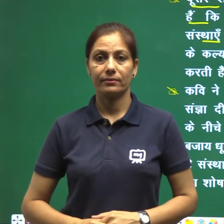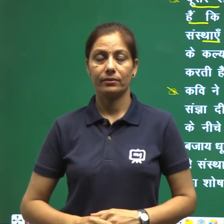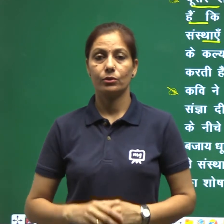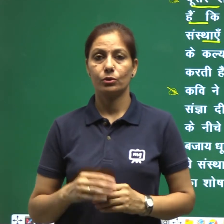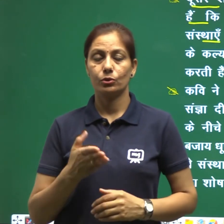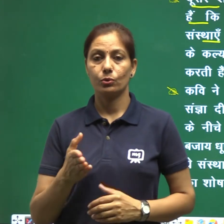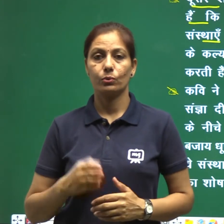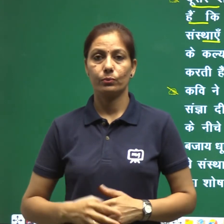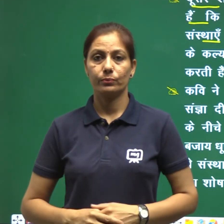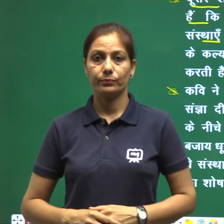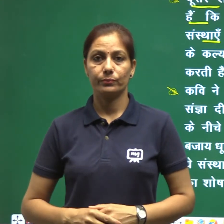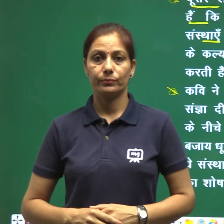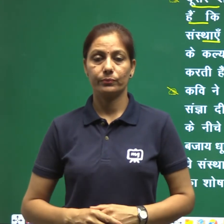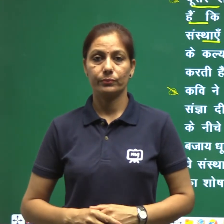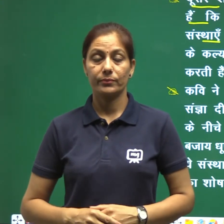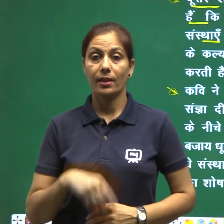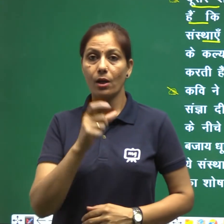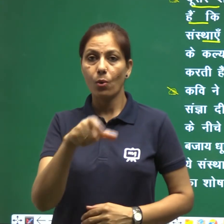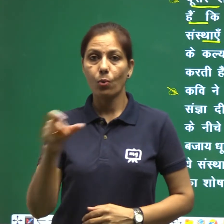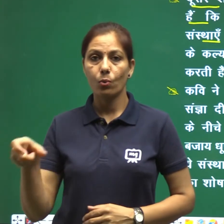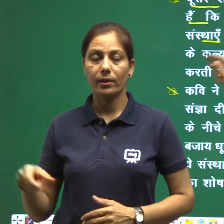जो नागरिकों के